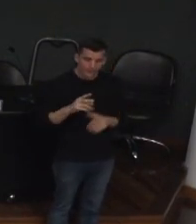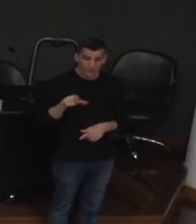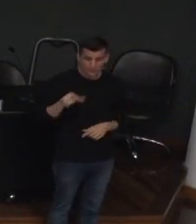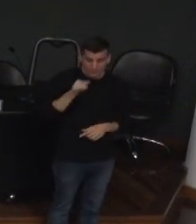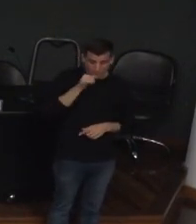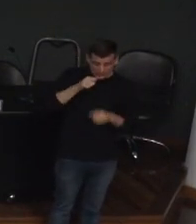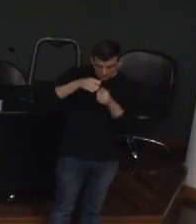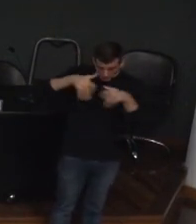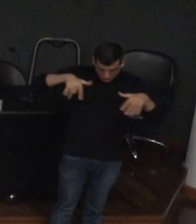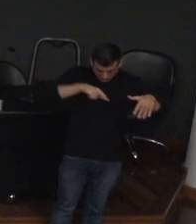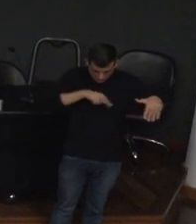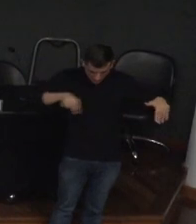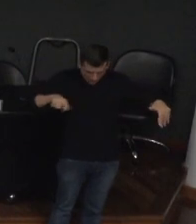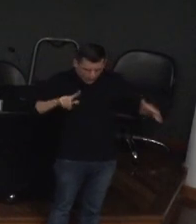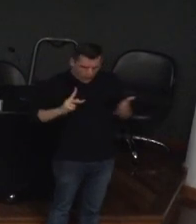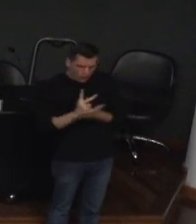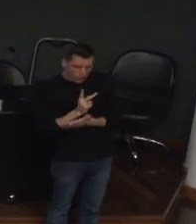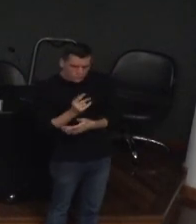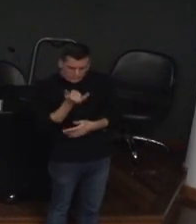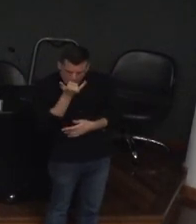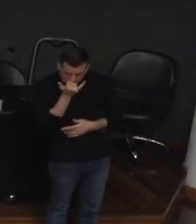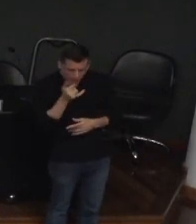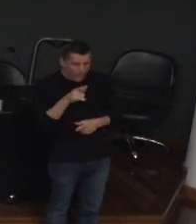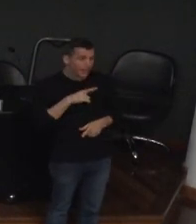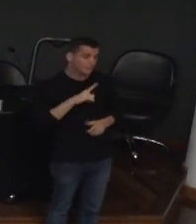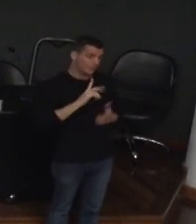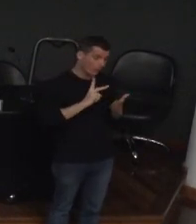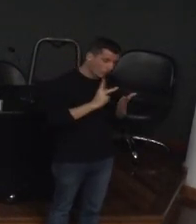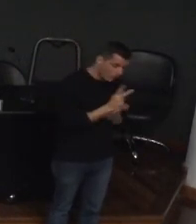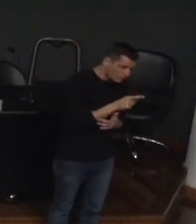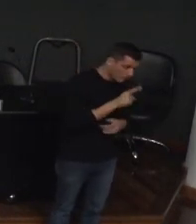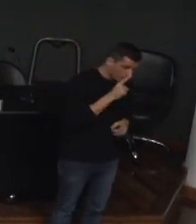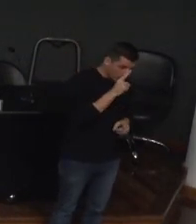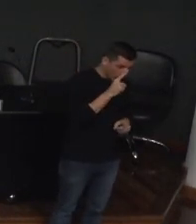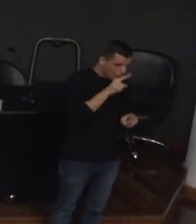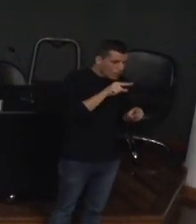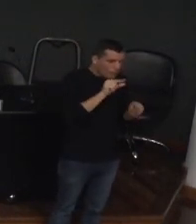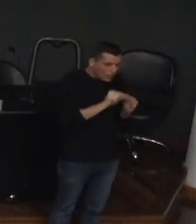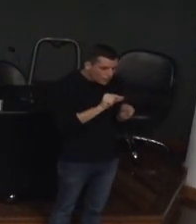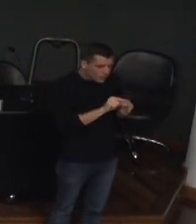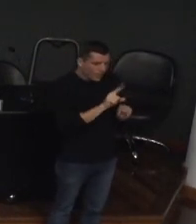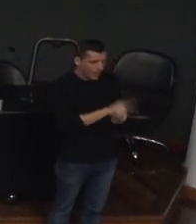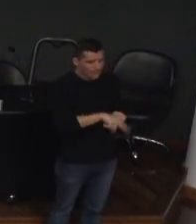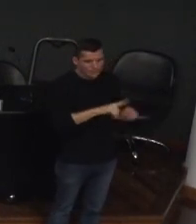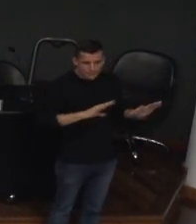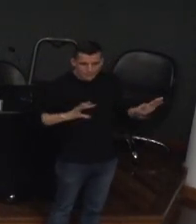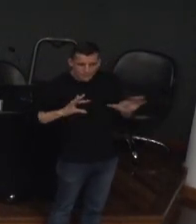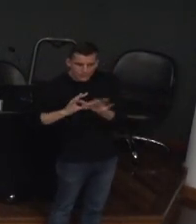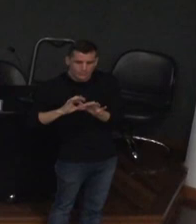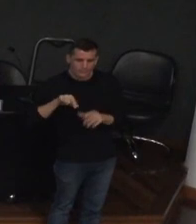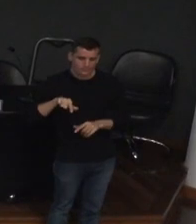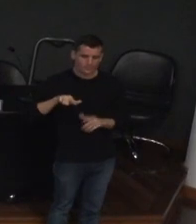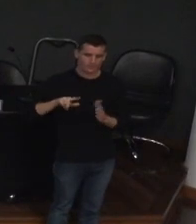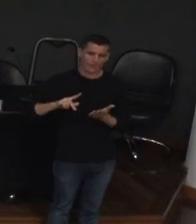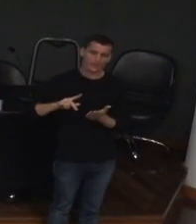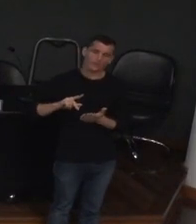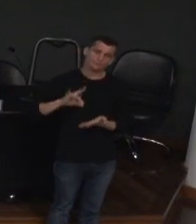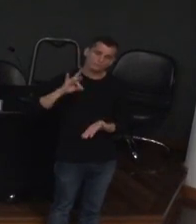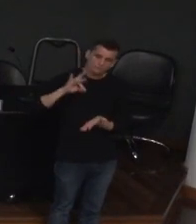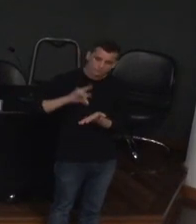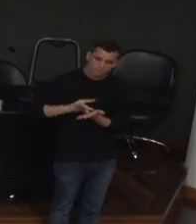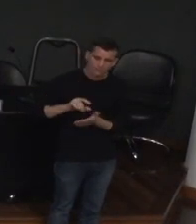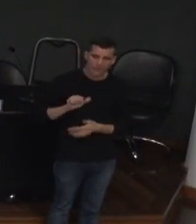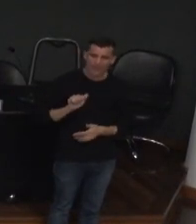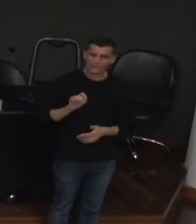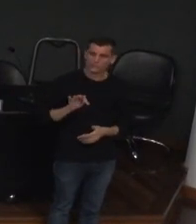estar separado disso, porque esse evento de risco ele tem ligação com o ativo. Perfeito. Daí a categoria do risco